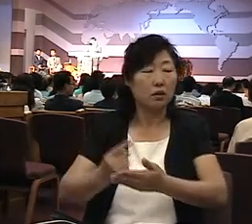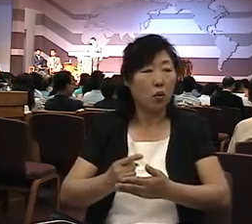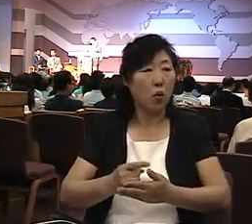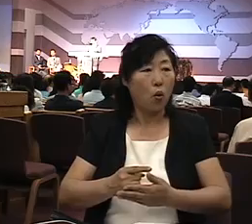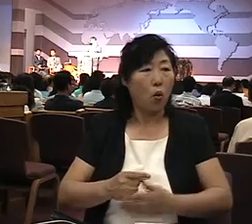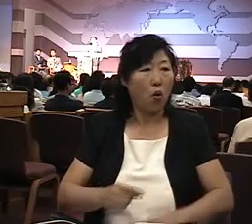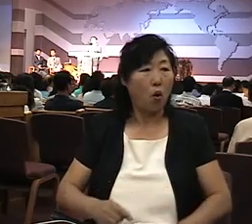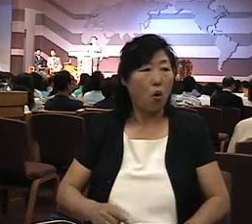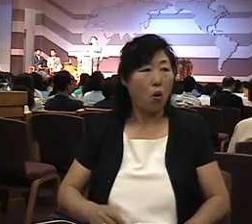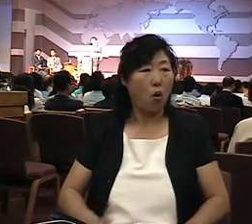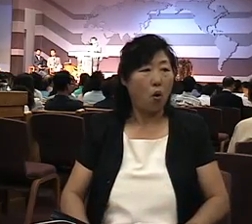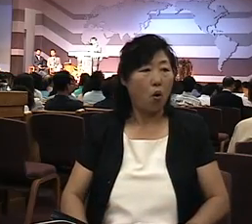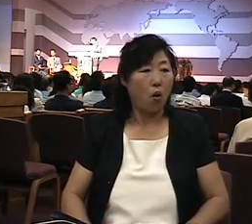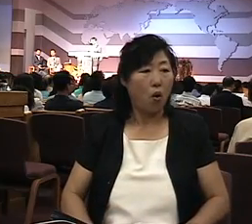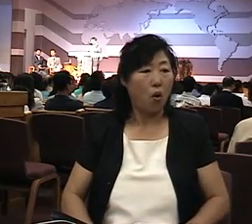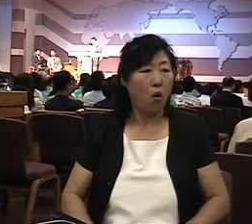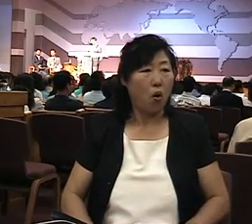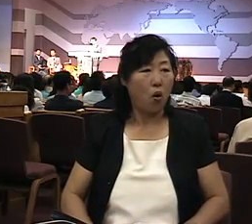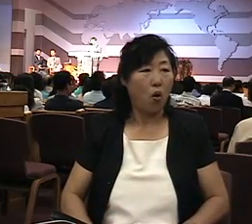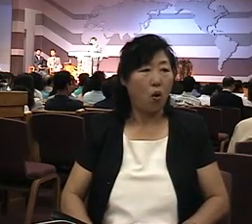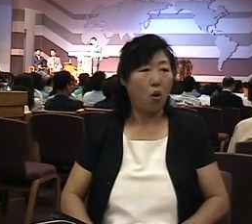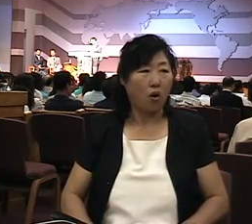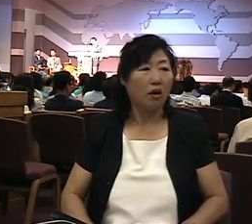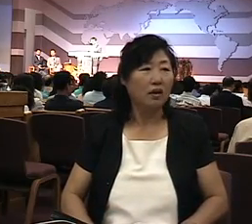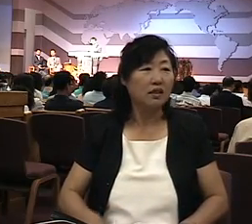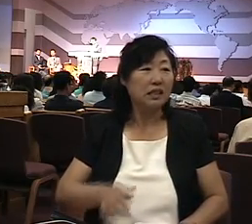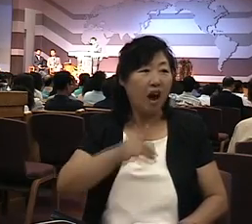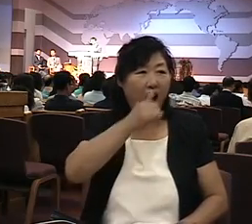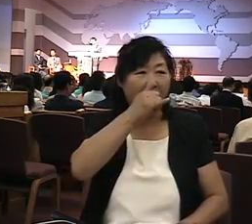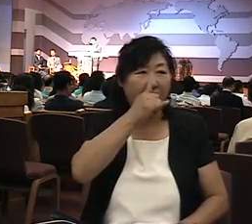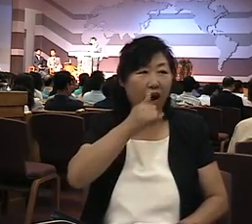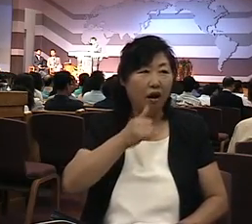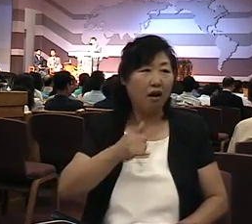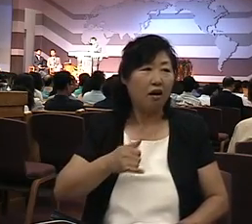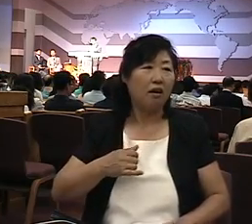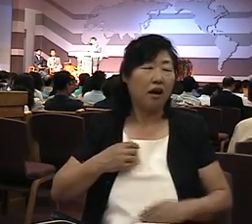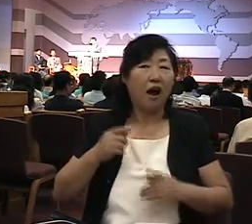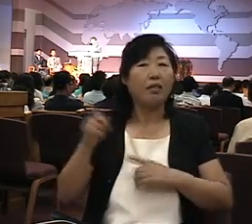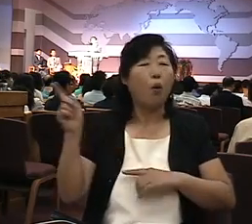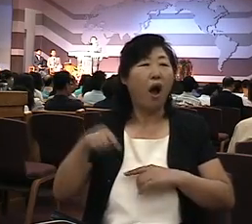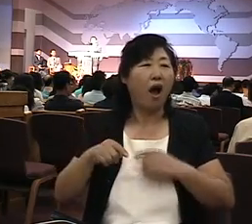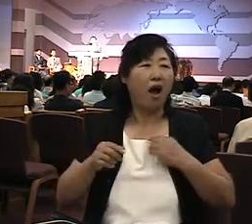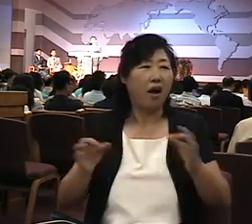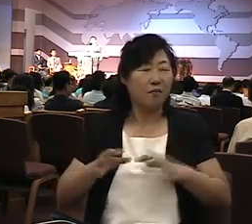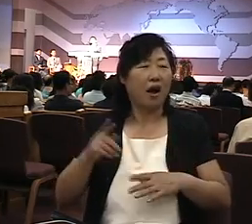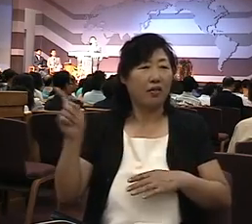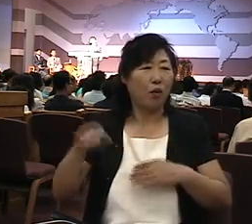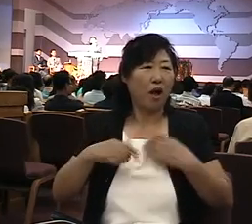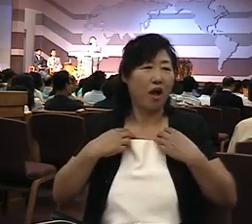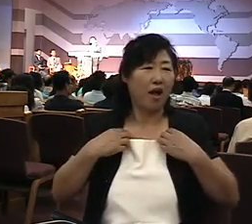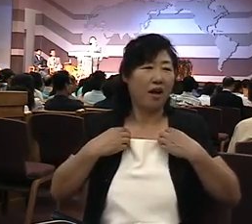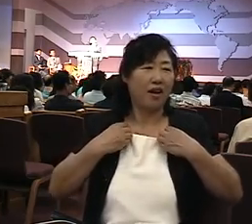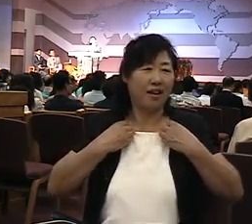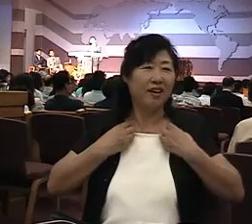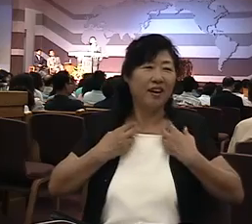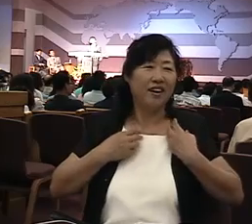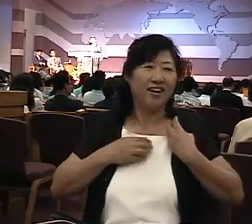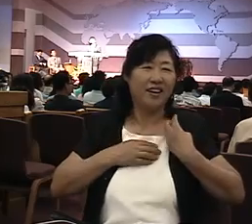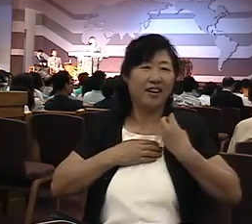또 안내해 드리도록 하겠습니다. 이제 2부 찬양대와 사랑 오케스트라가 온 마음으로 주를 찬양이라는 제목으로